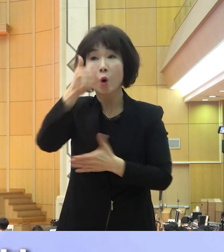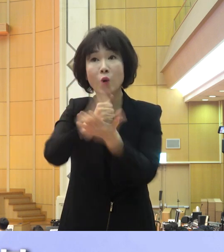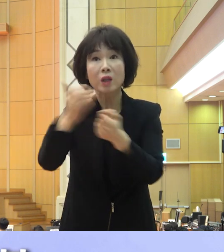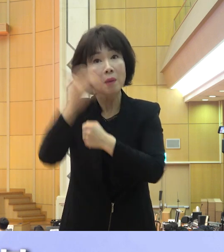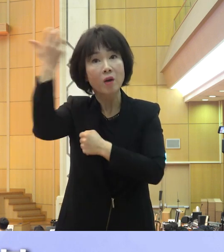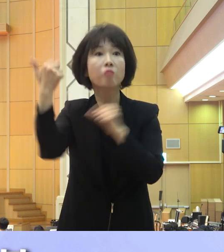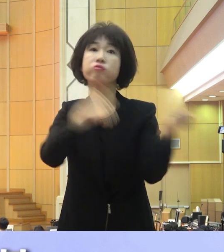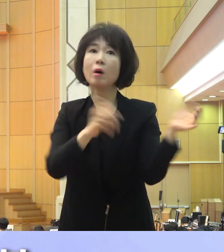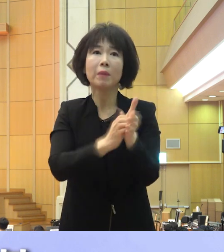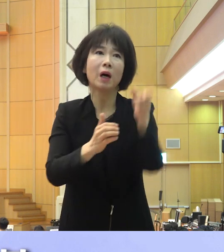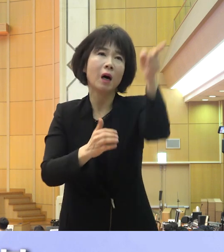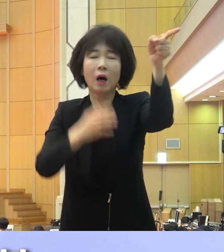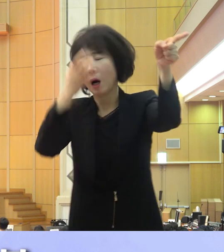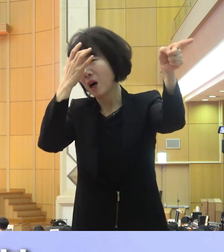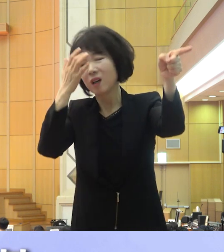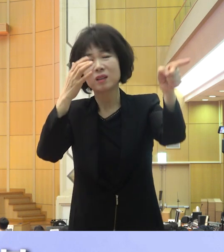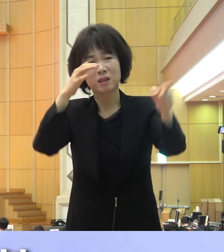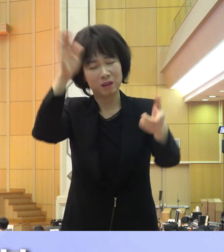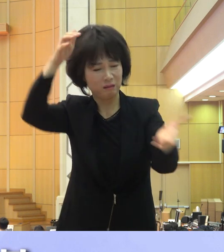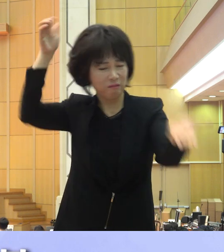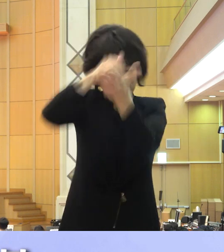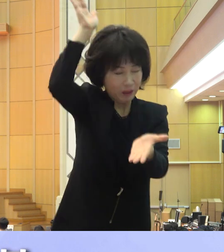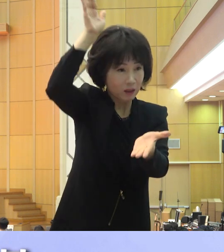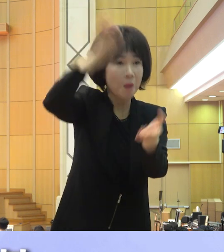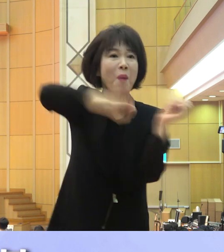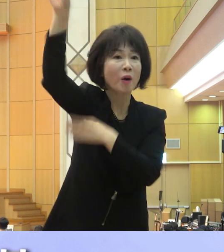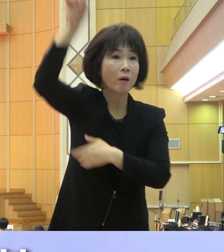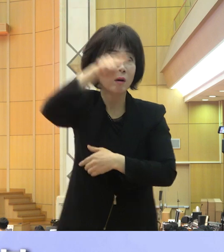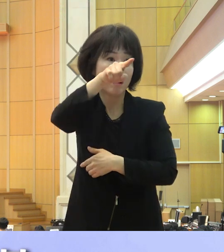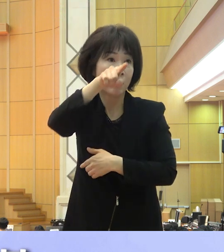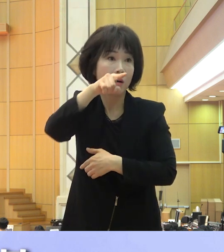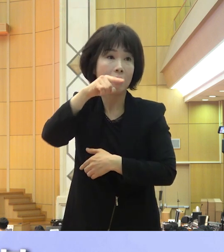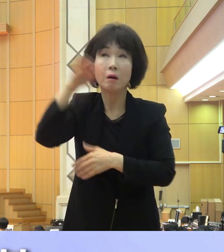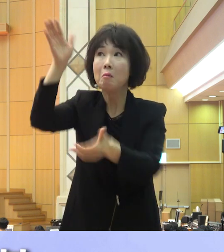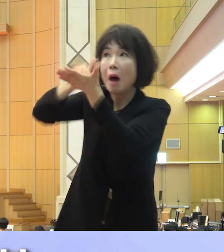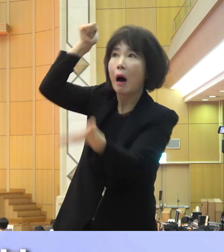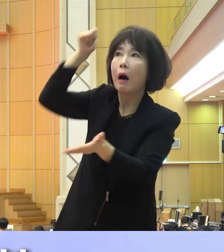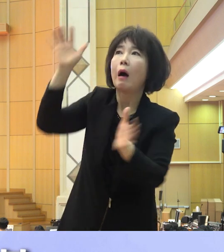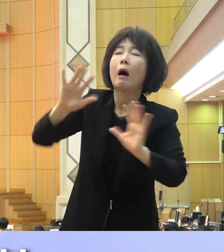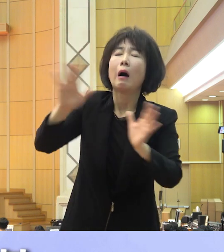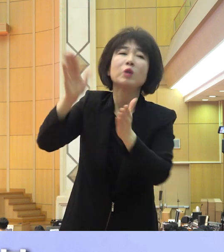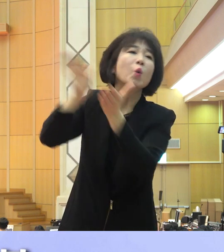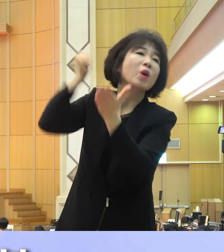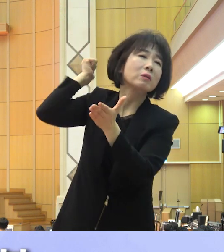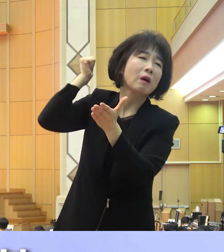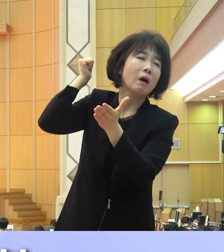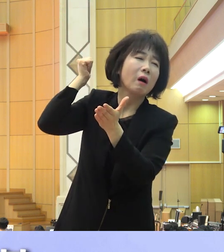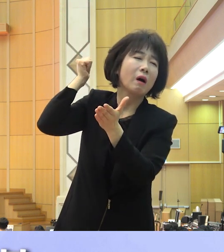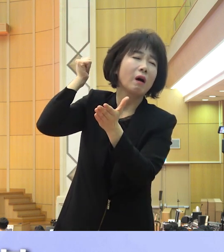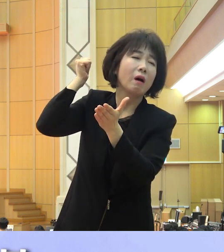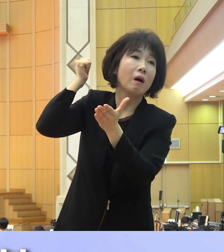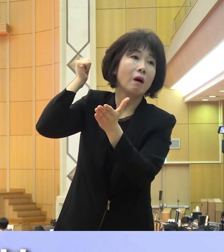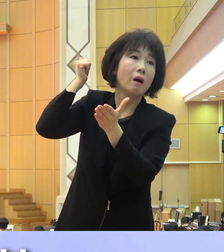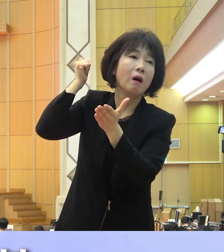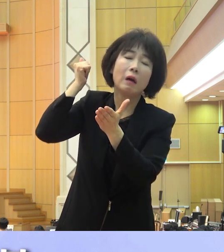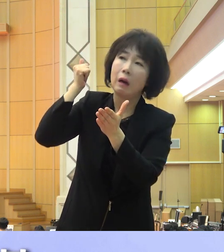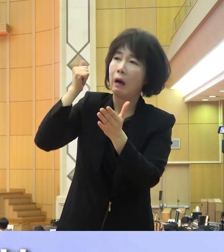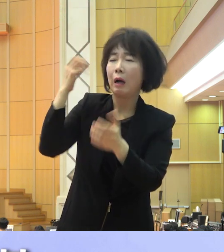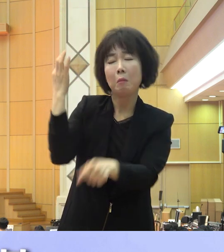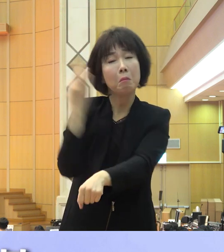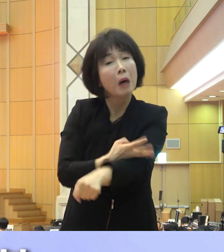하나님께서는 그런 사람을 버렸고 에덴 동산에서 쫓겨난 나머지 이 세상에